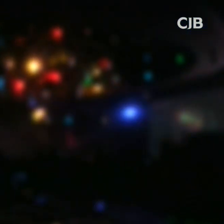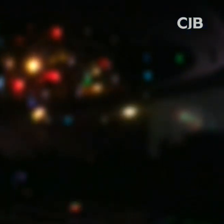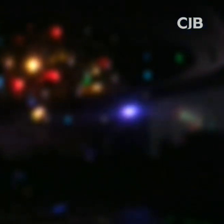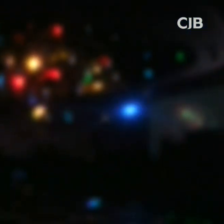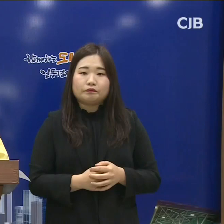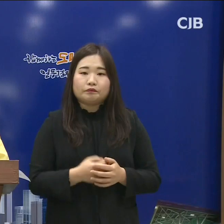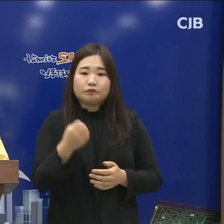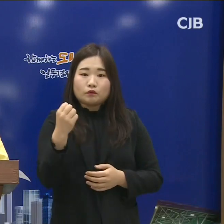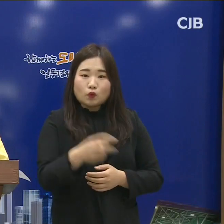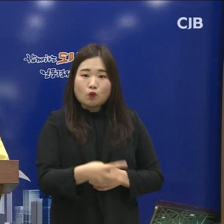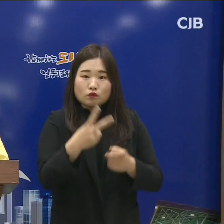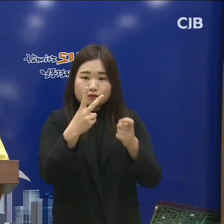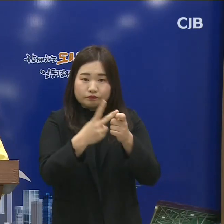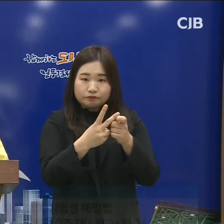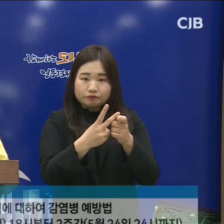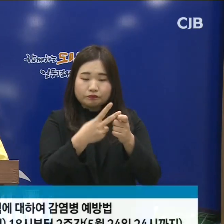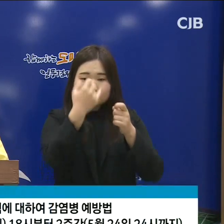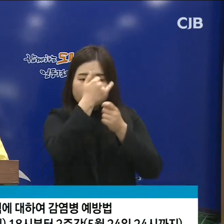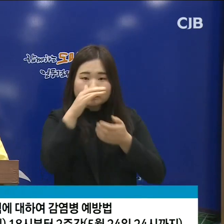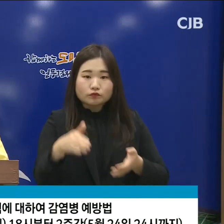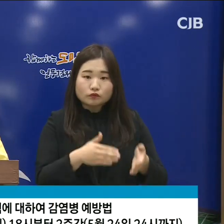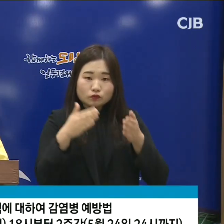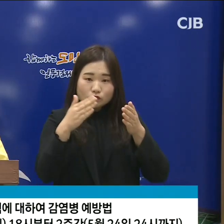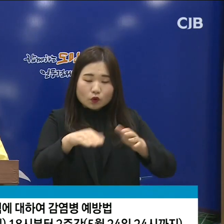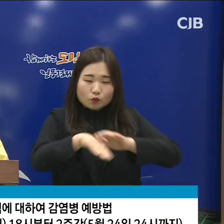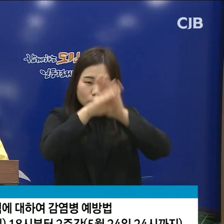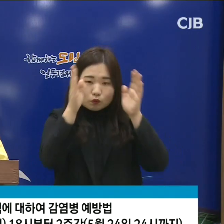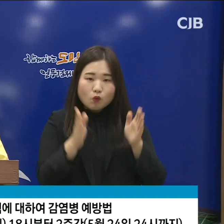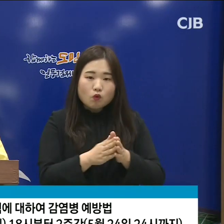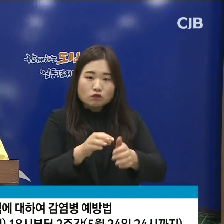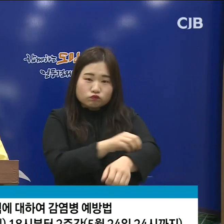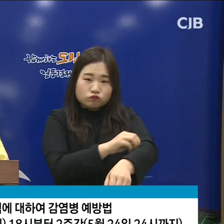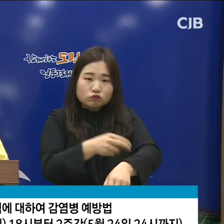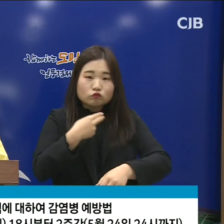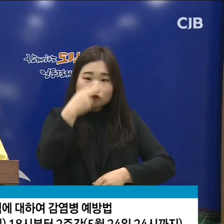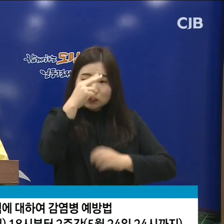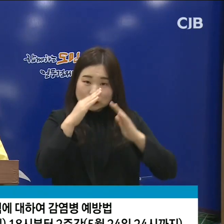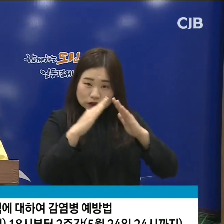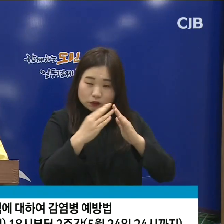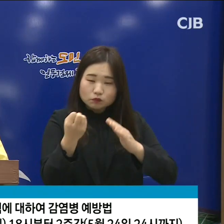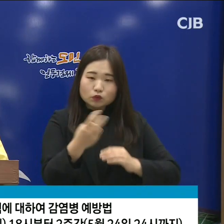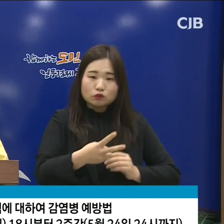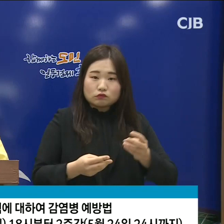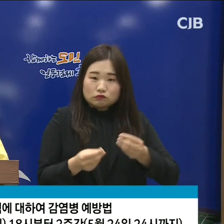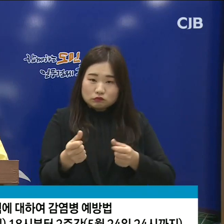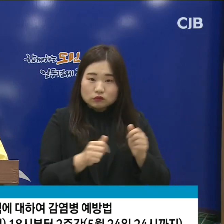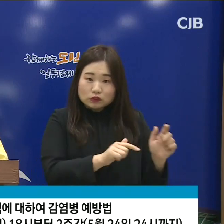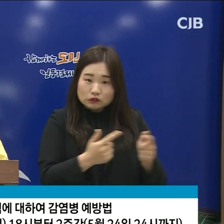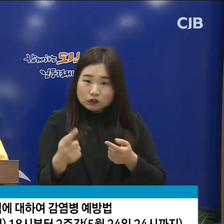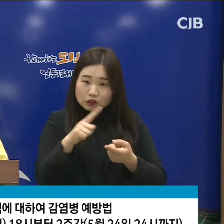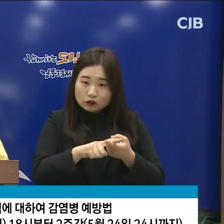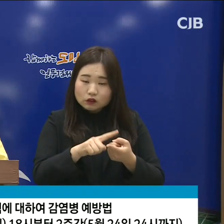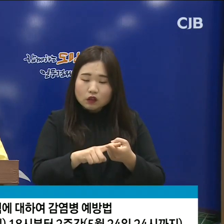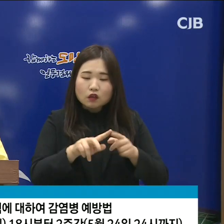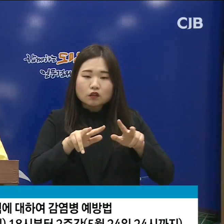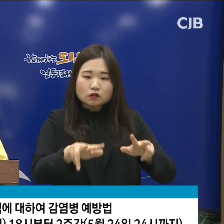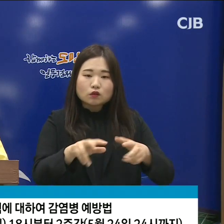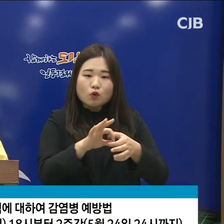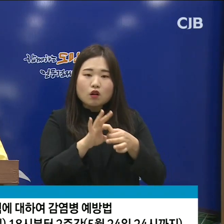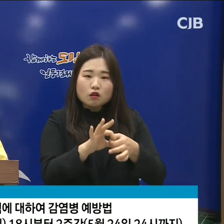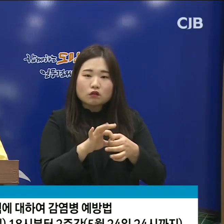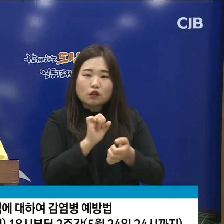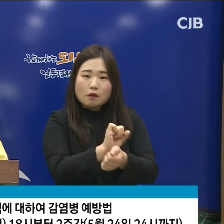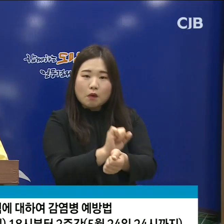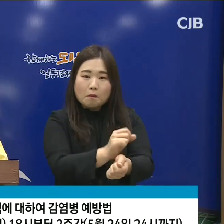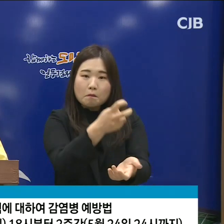것입니다. 충청북도 내 모든 유흥주점과 콜라텍에 대하여 감염병 예방법